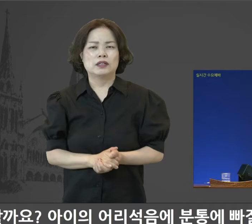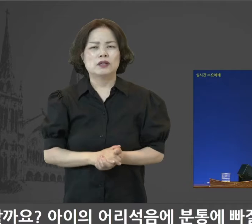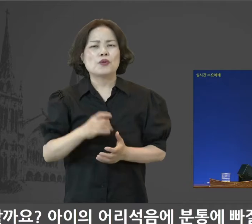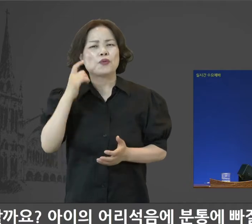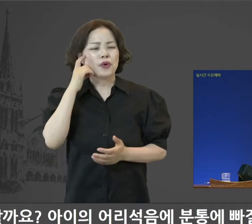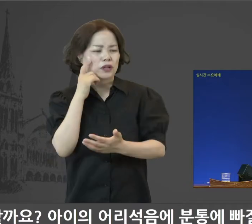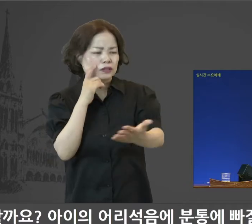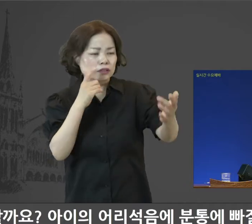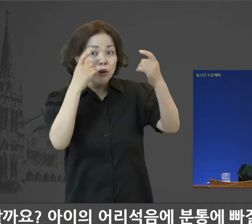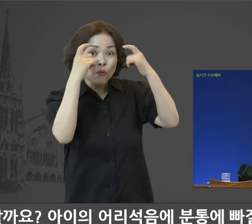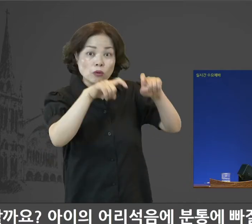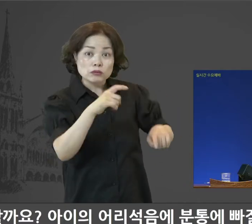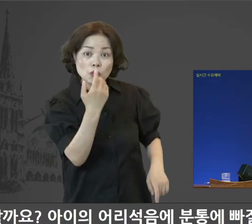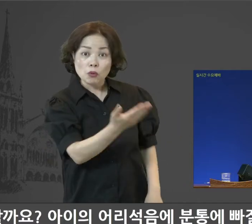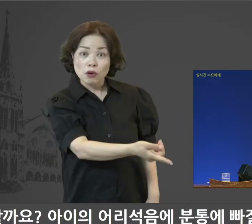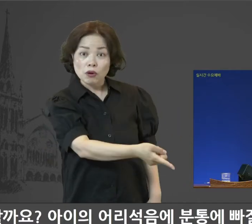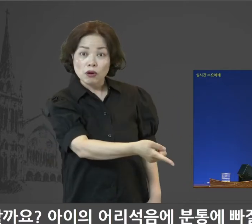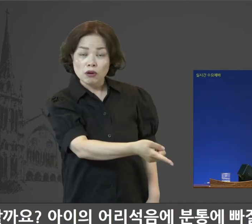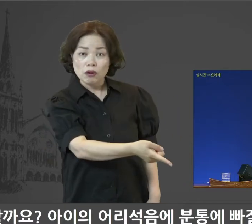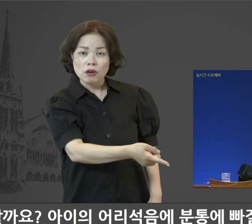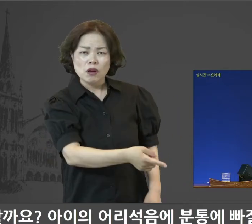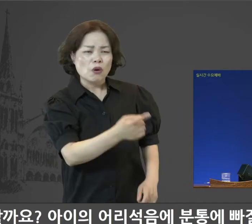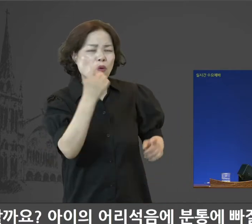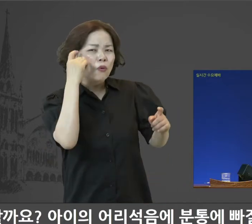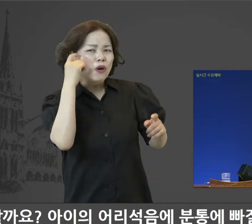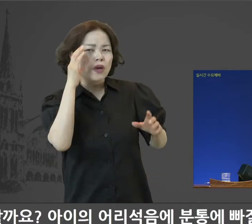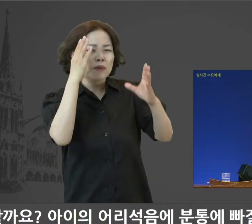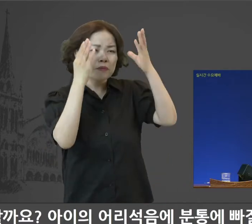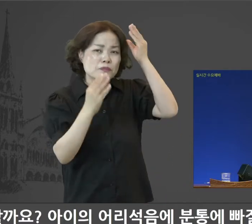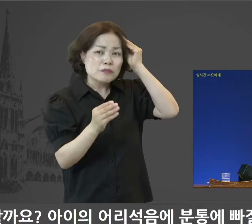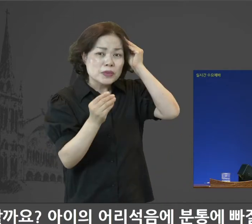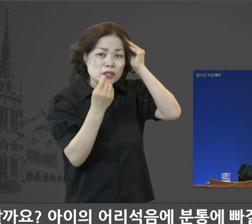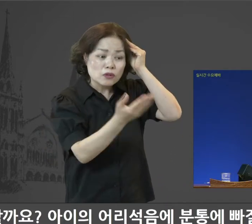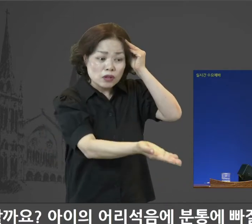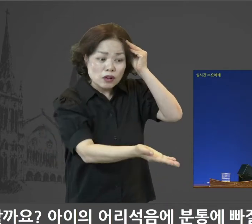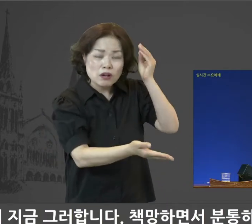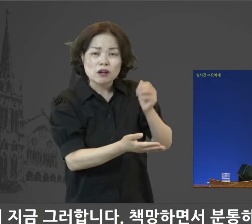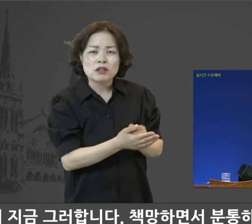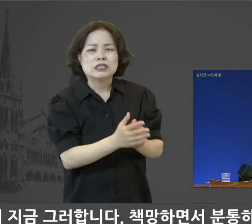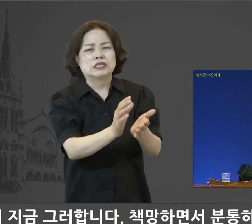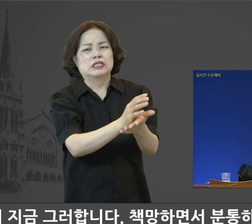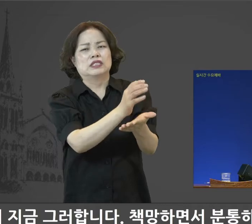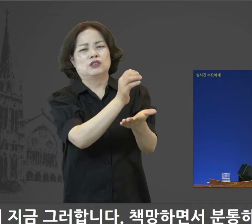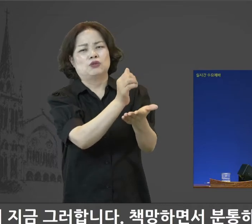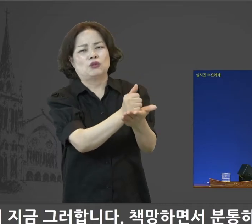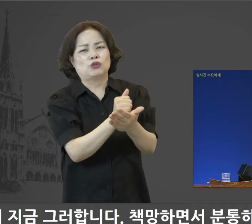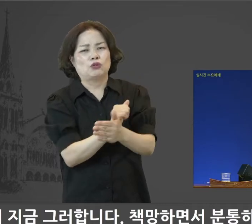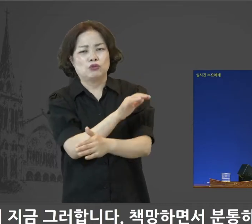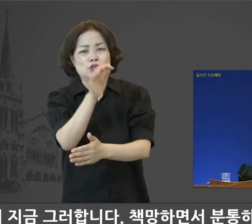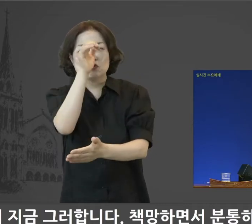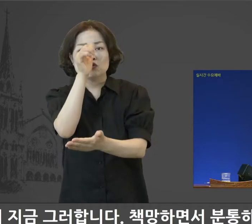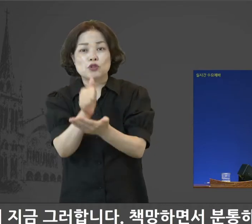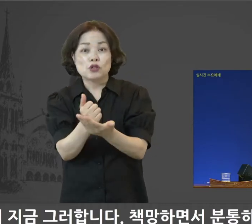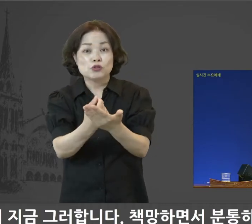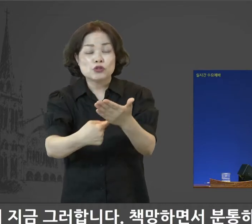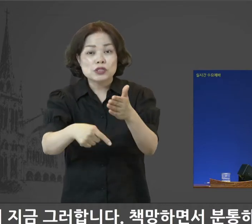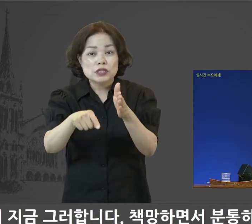왜 그들이 어리석습니까? 왜 미련합니까? 그리스도께서 우리 죄를